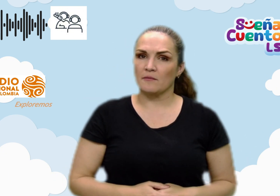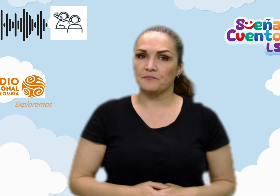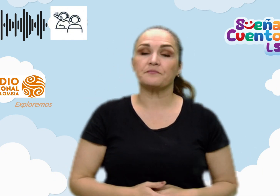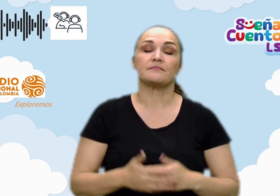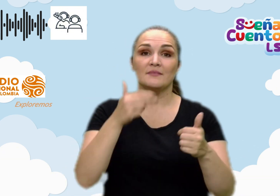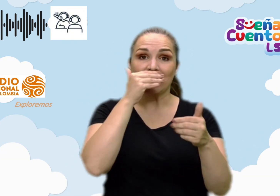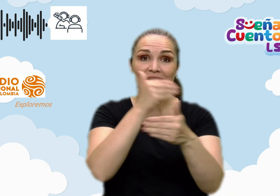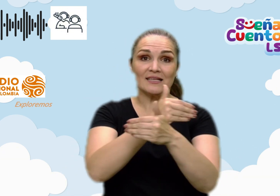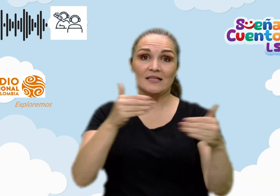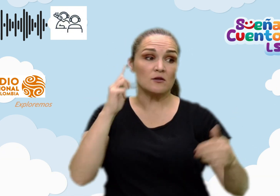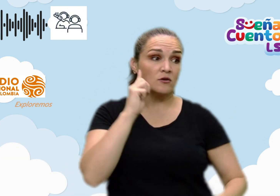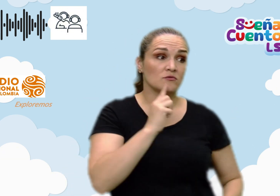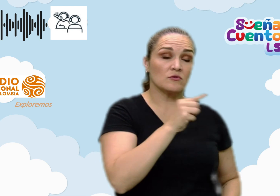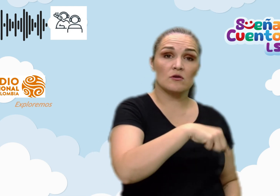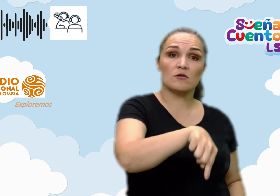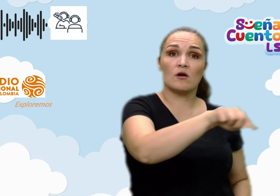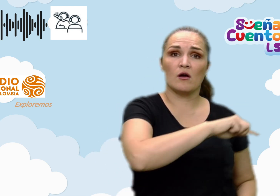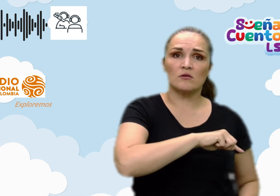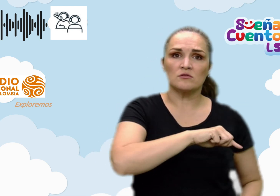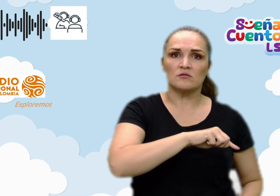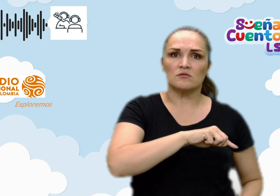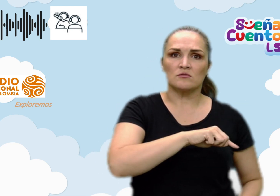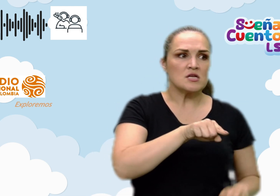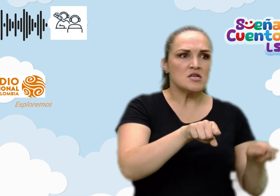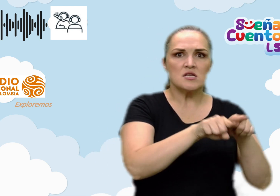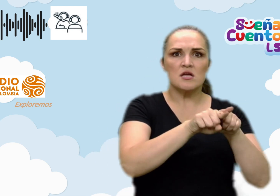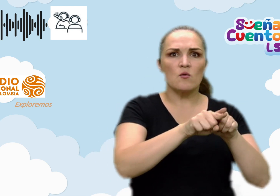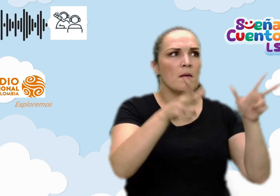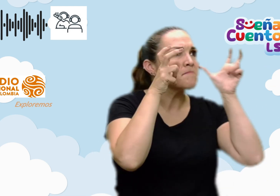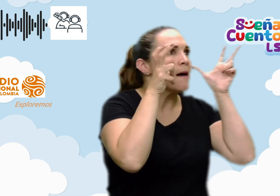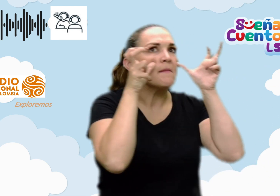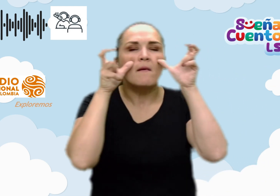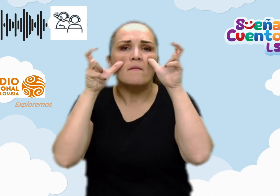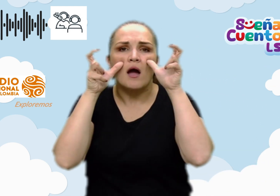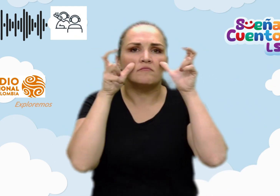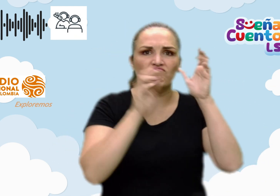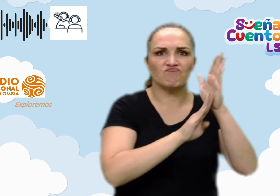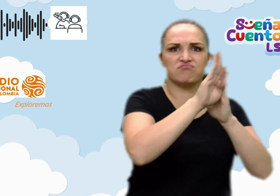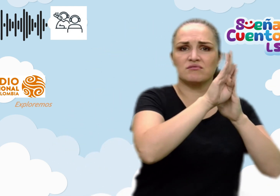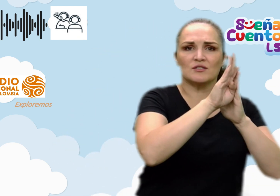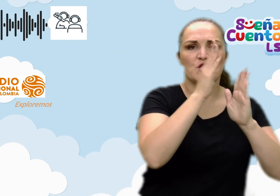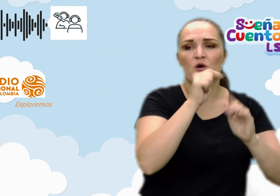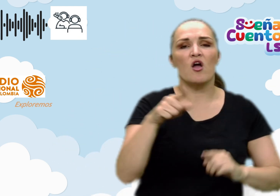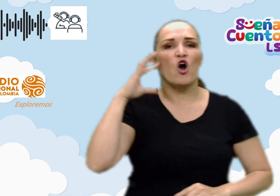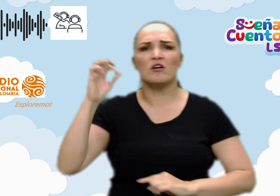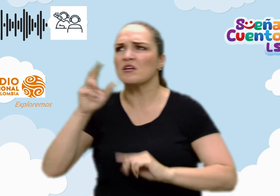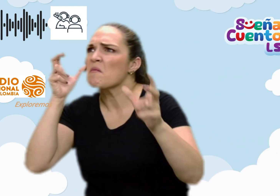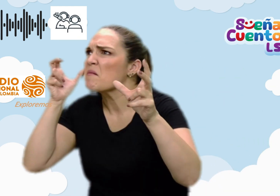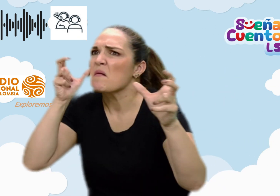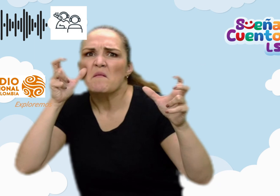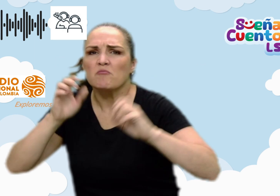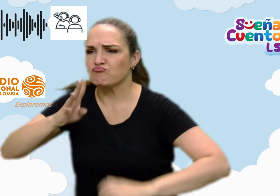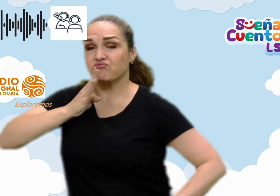analizar. Es que los niños sordos no tienen el mismo bagaje en su desarrollo del lenguaje